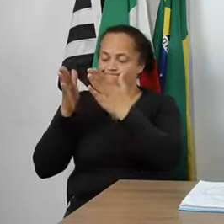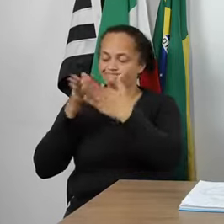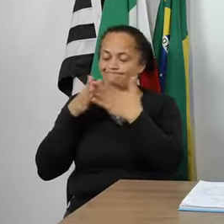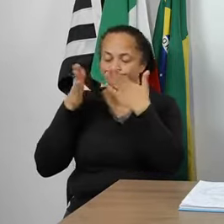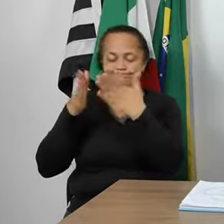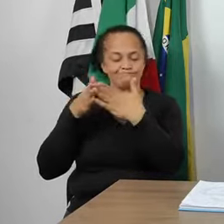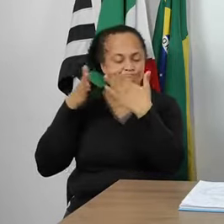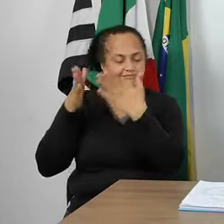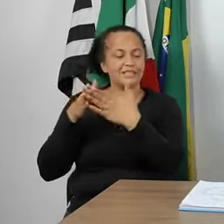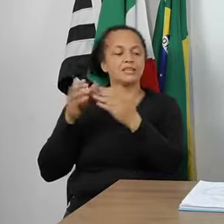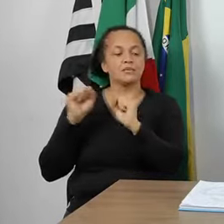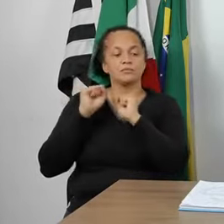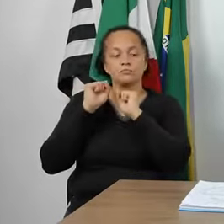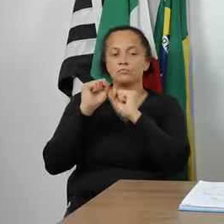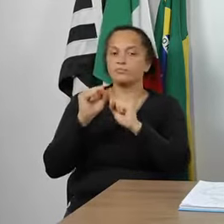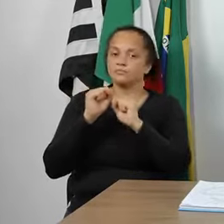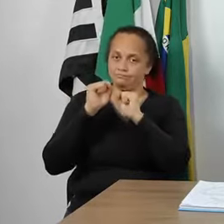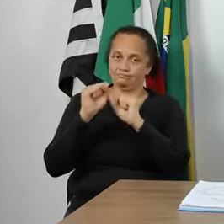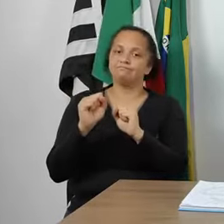oração intercessória é algo